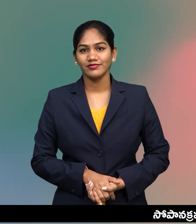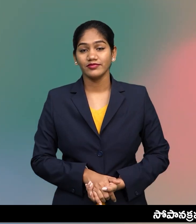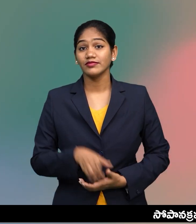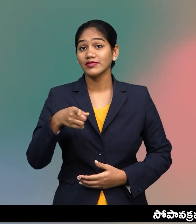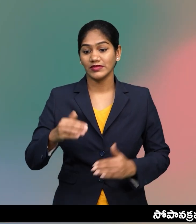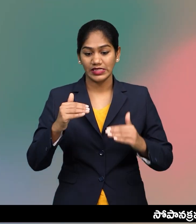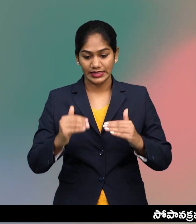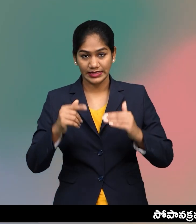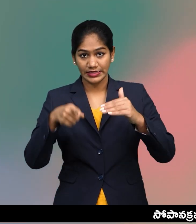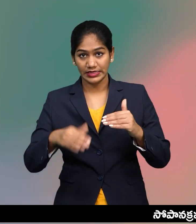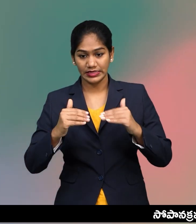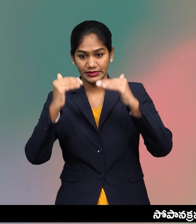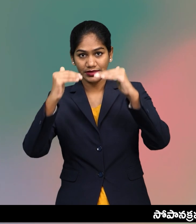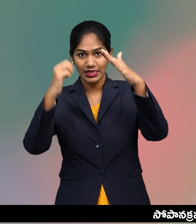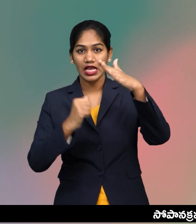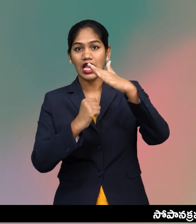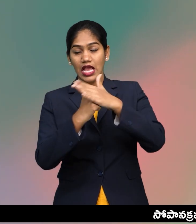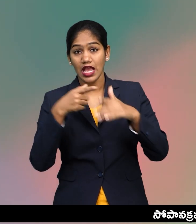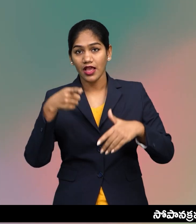సోపాన క్రమంలో భారతీయ స్థావరాలు